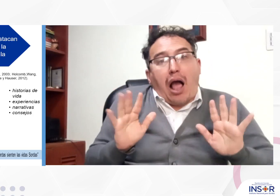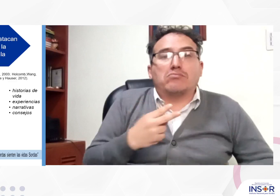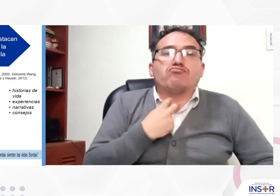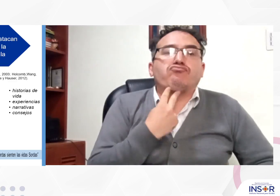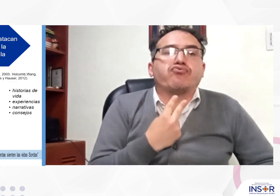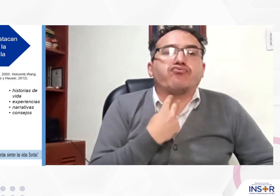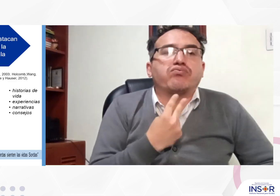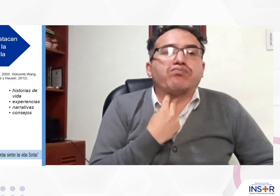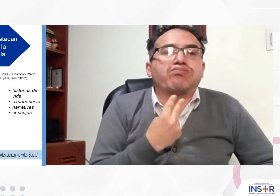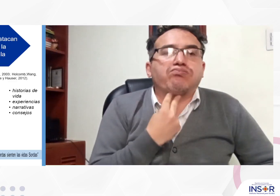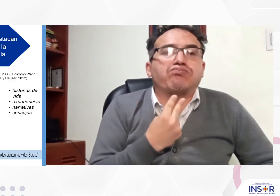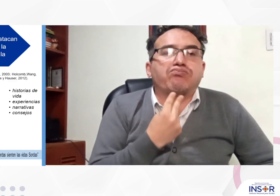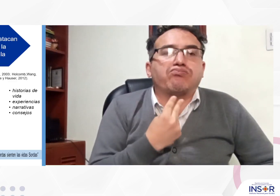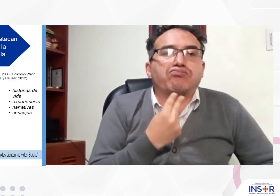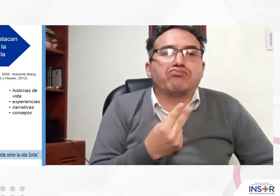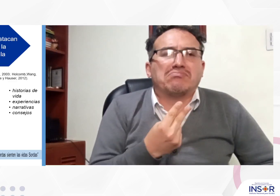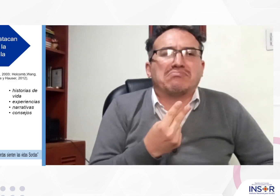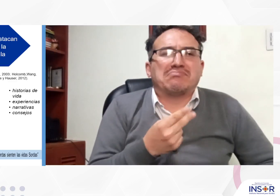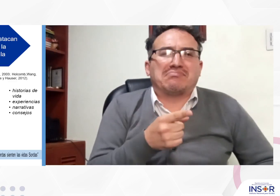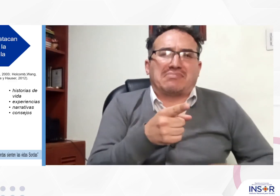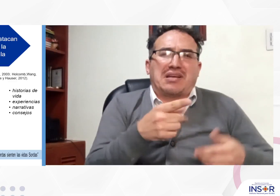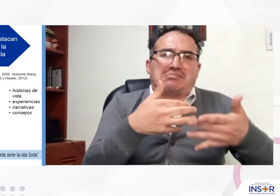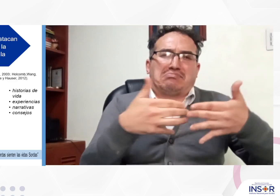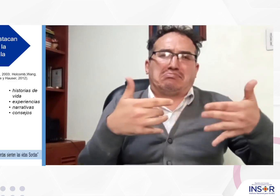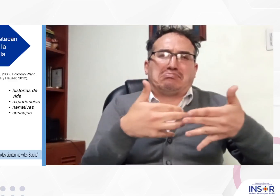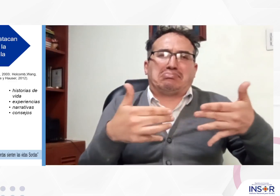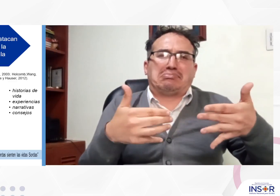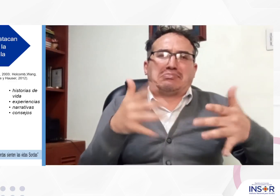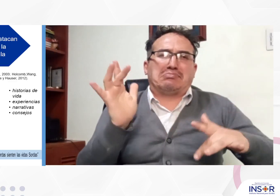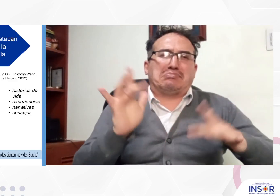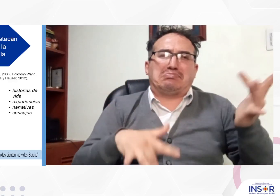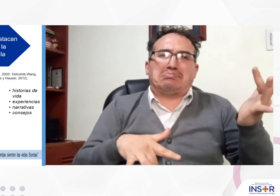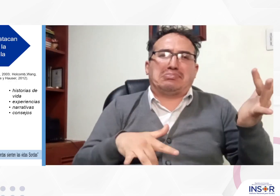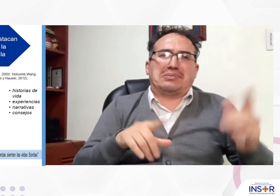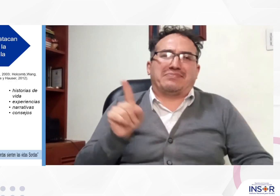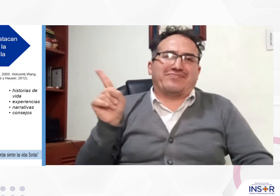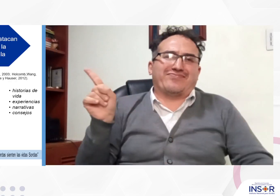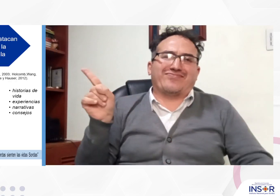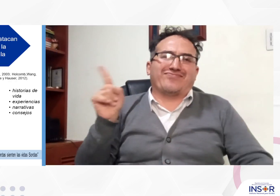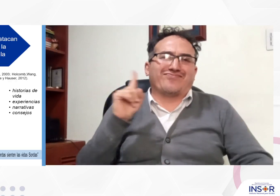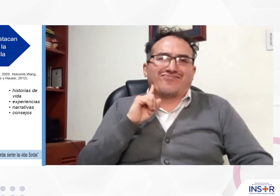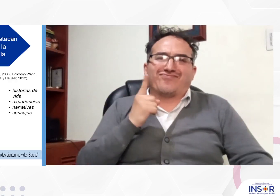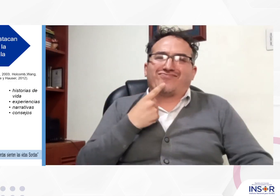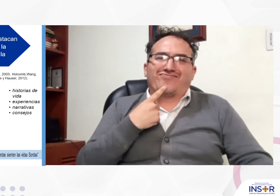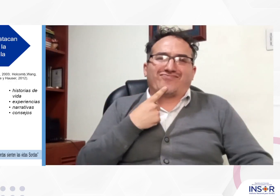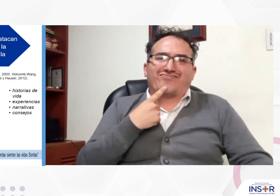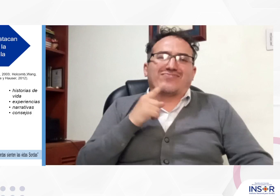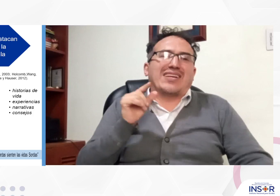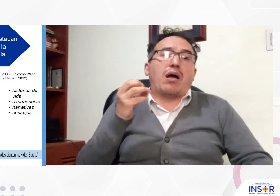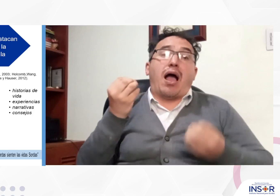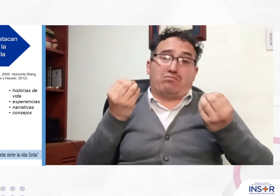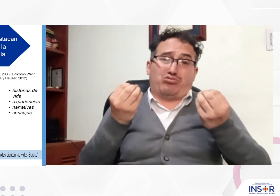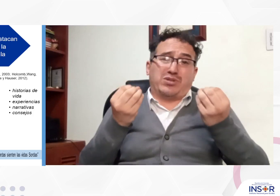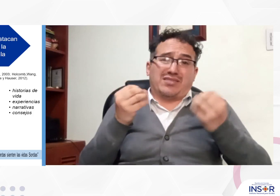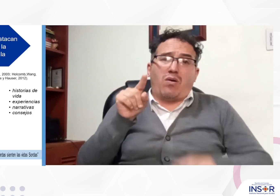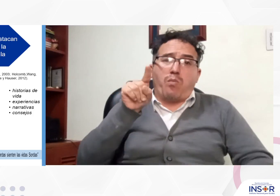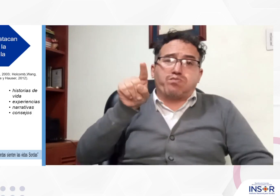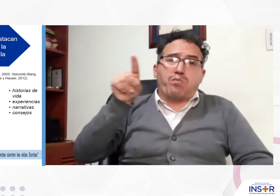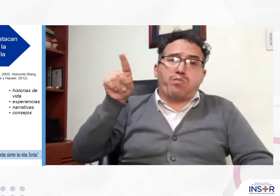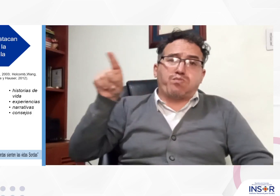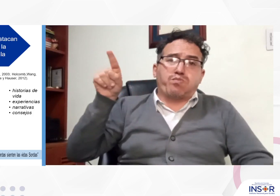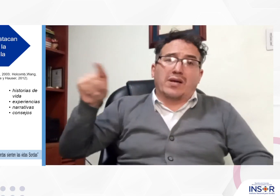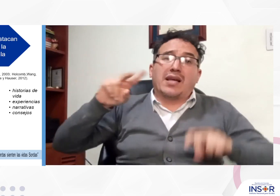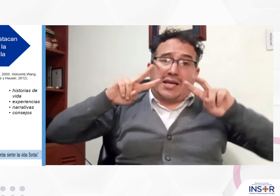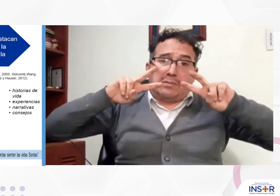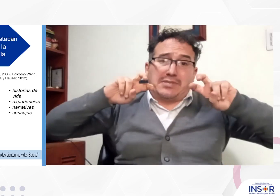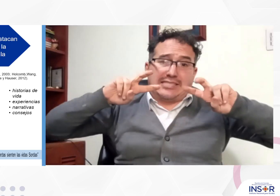hermenéutico donde pues yo le paso, le doy como una voz directa desde el original y no se hace un proceso de traducción